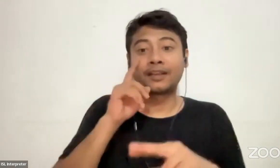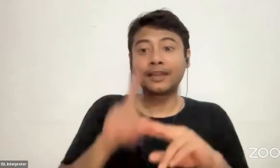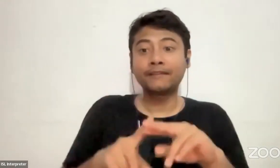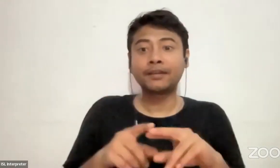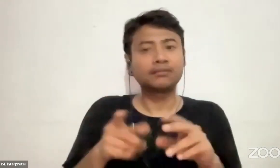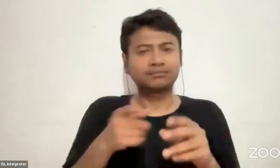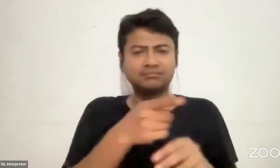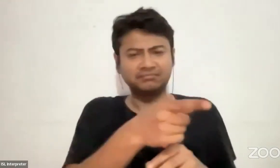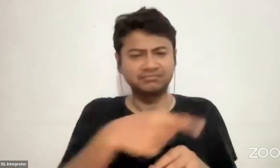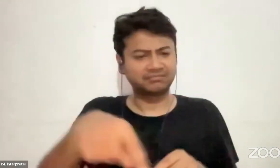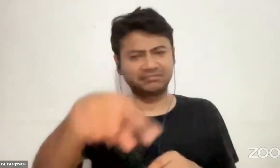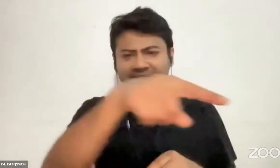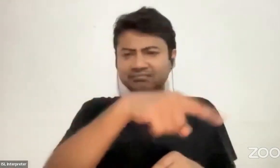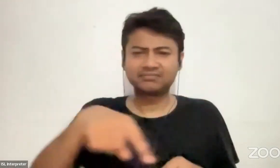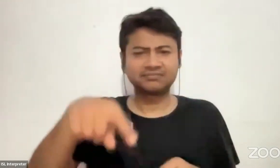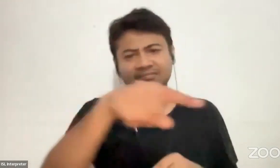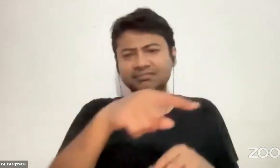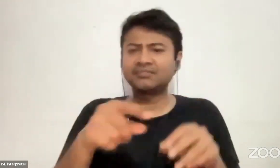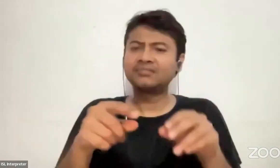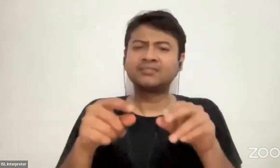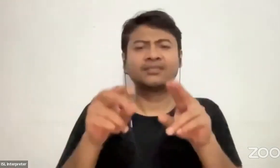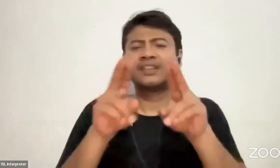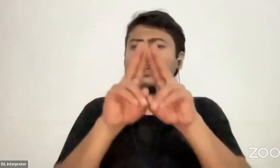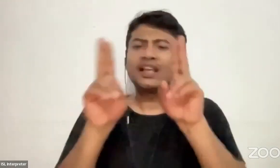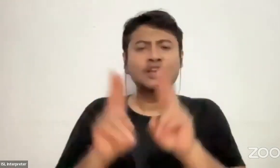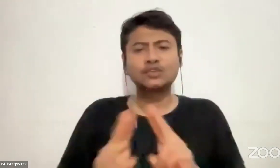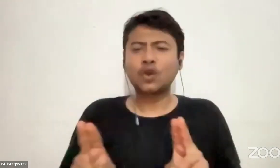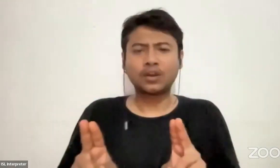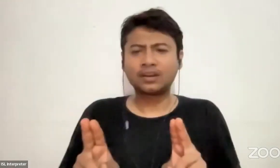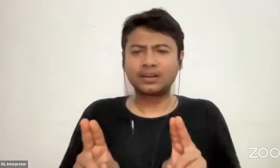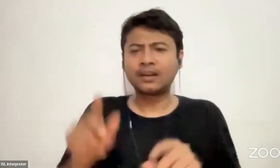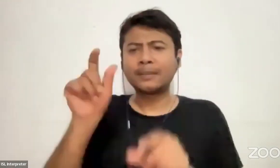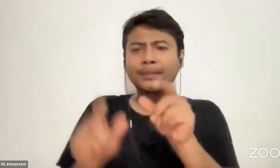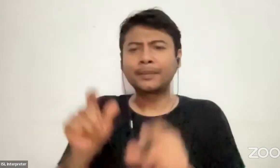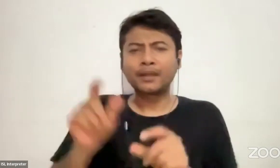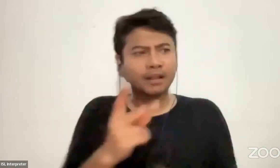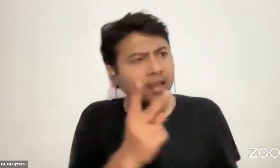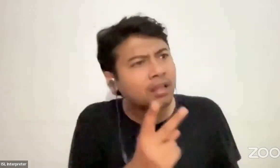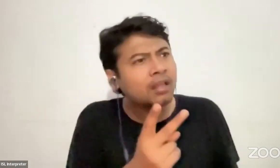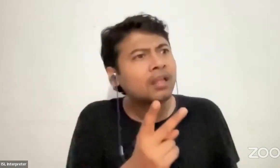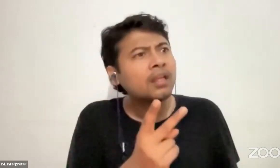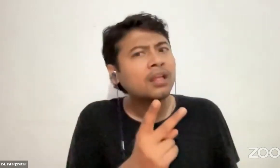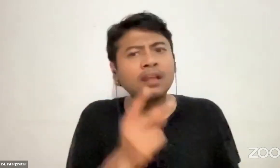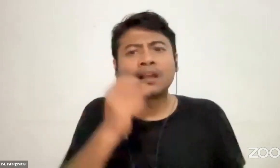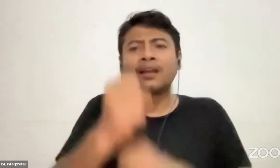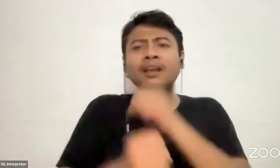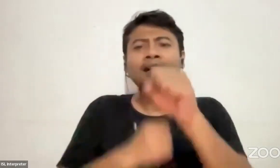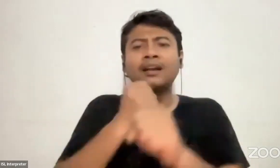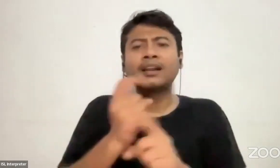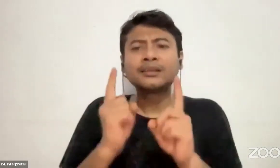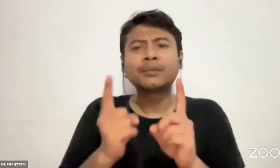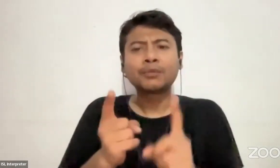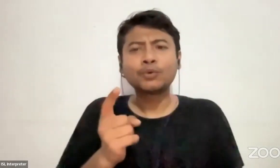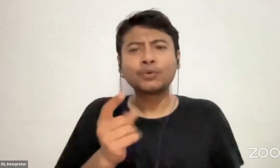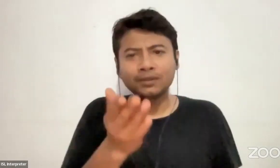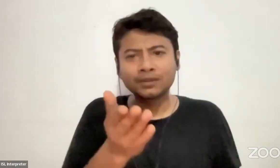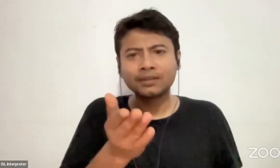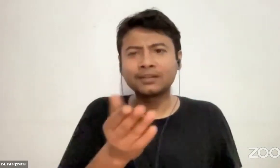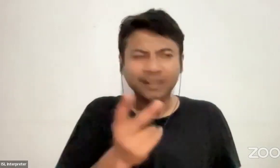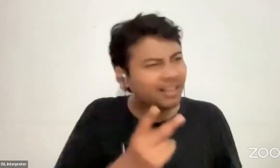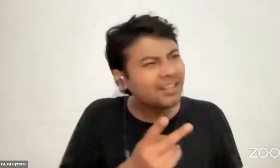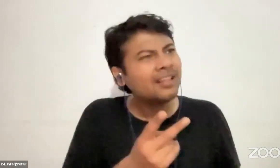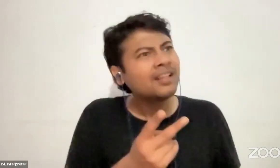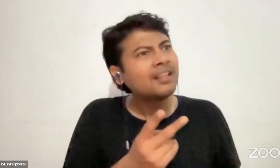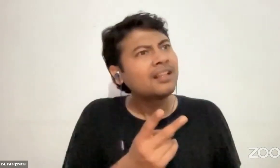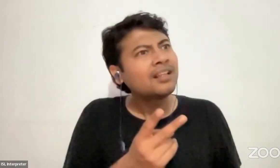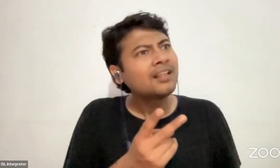गई, और गणेश प्रभु जो कि बीडीसी से जुड़े हुए हैं, भगवान का नाम ले रहे हैं, भगवत गीता की क्लास